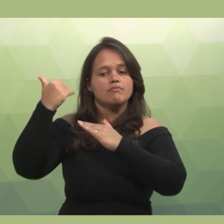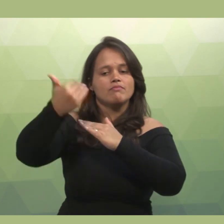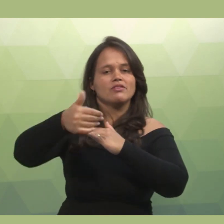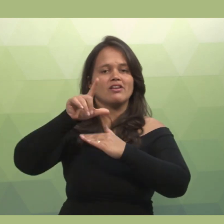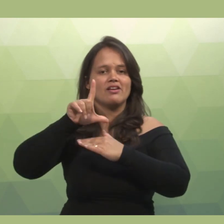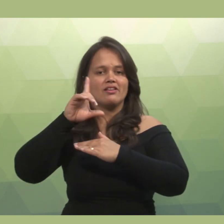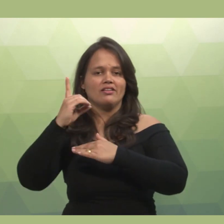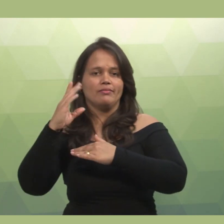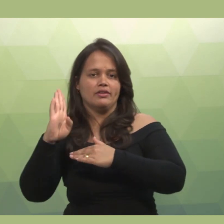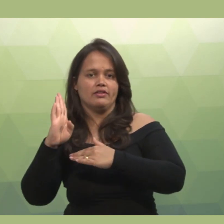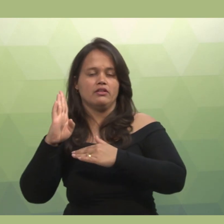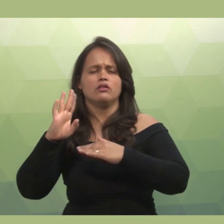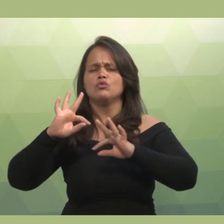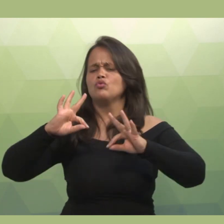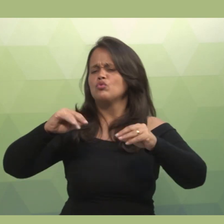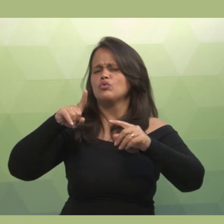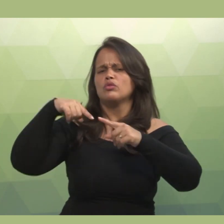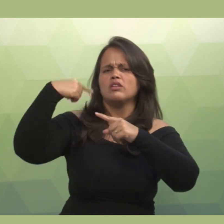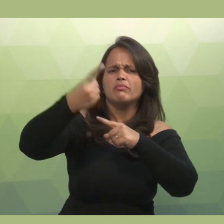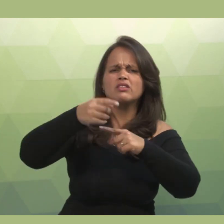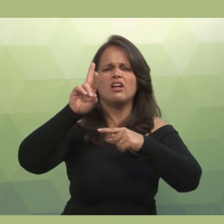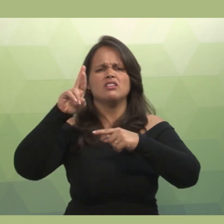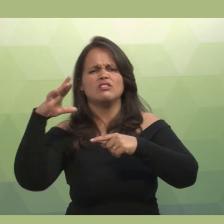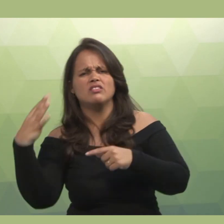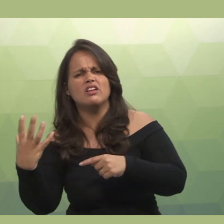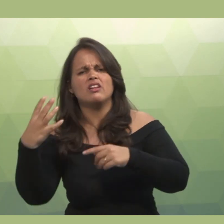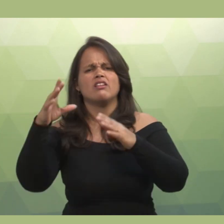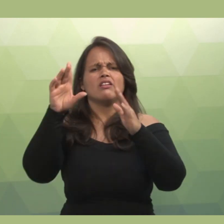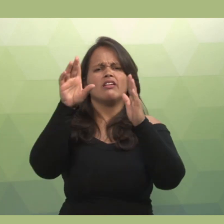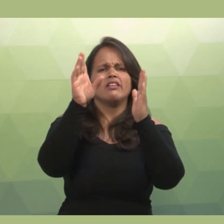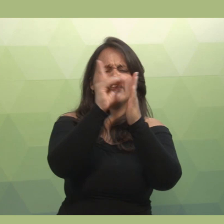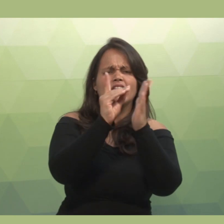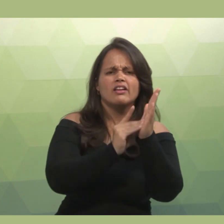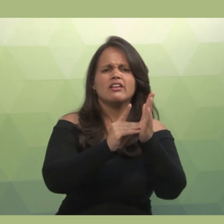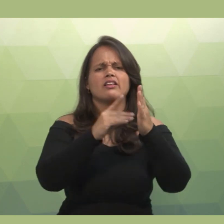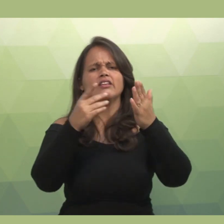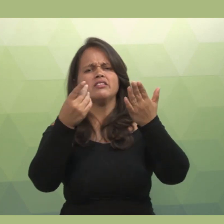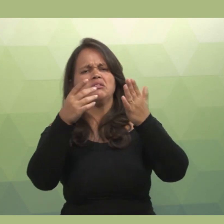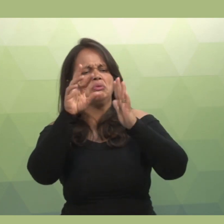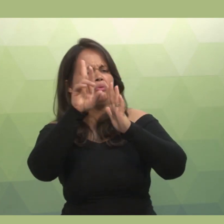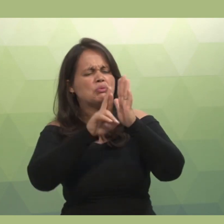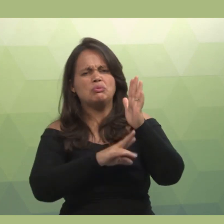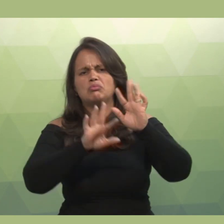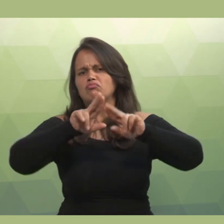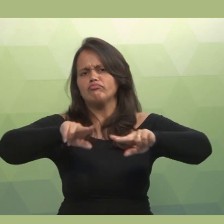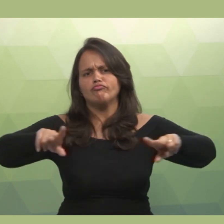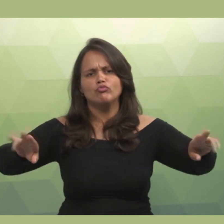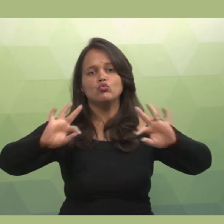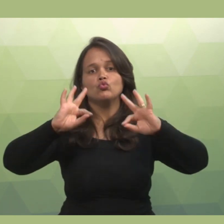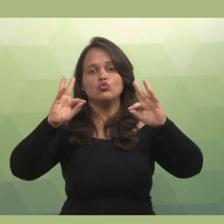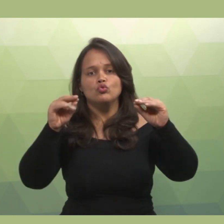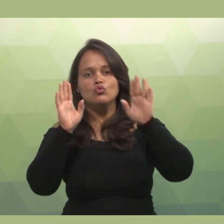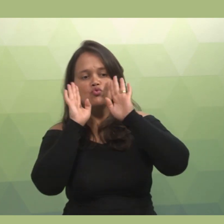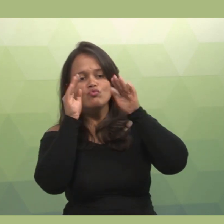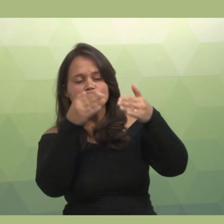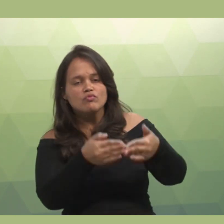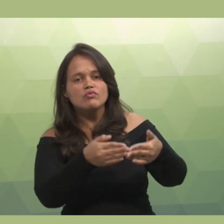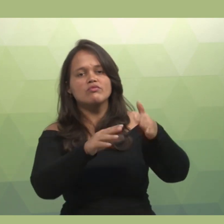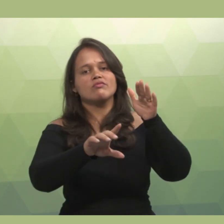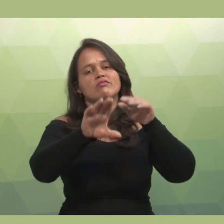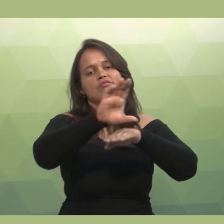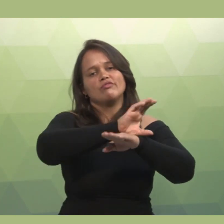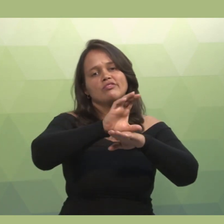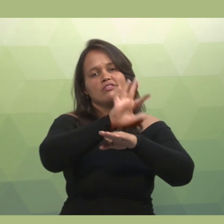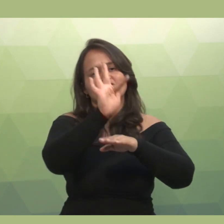LDB, todas as resoluções, decretos, pareceres, todos têm que estar à luz da Carta Magna da Constituição Federal